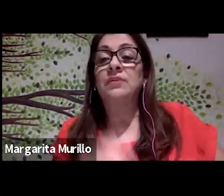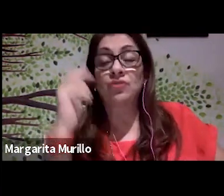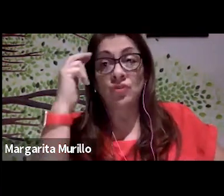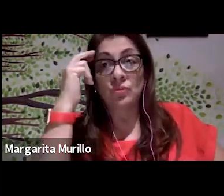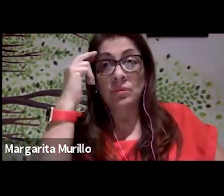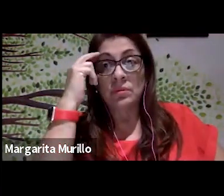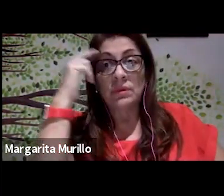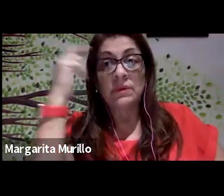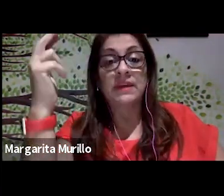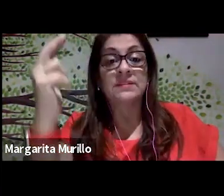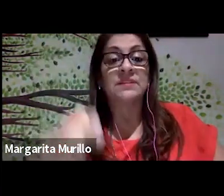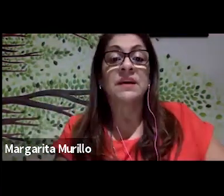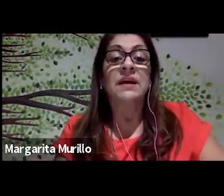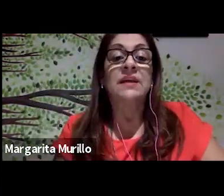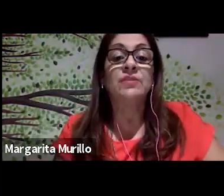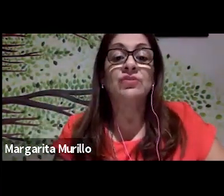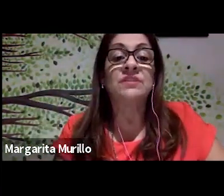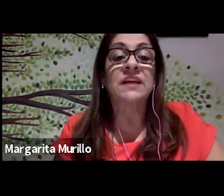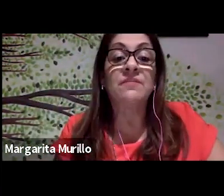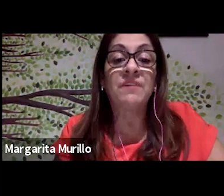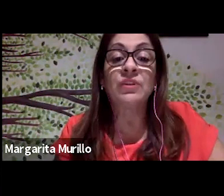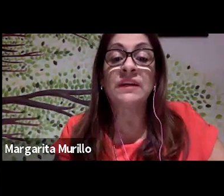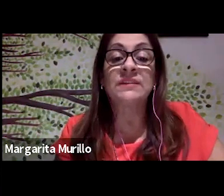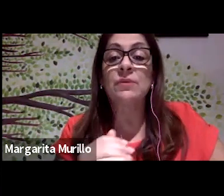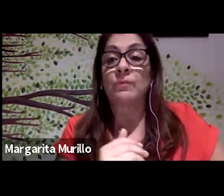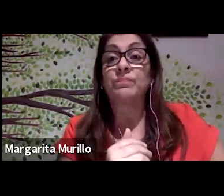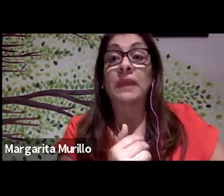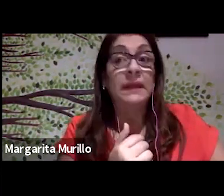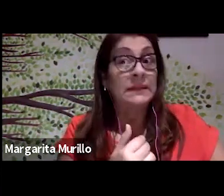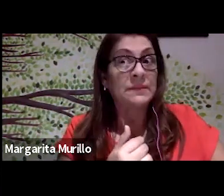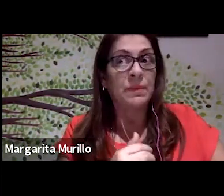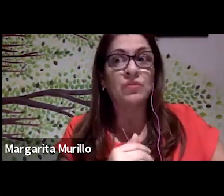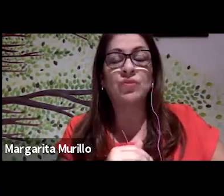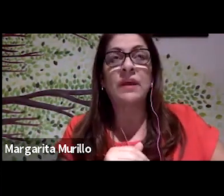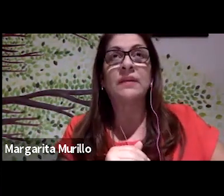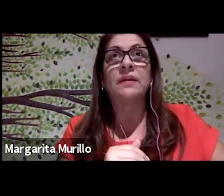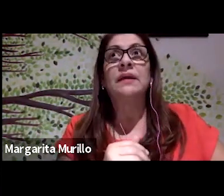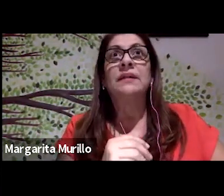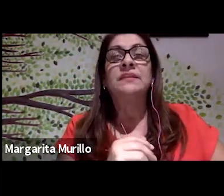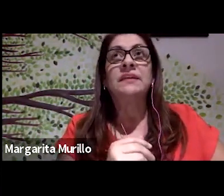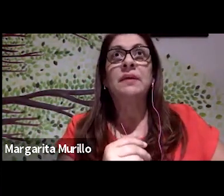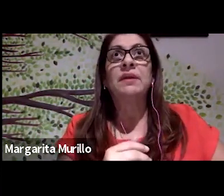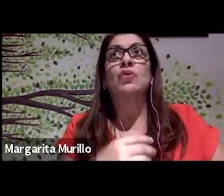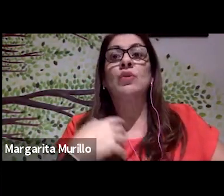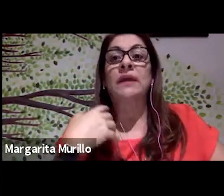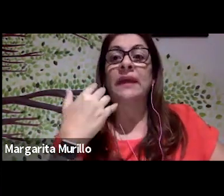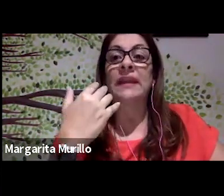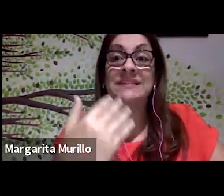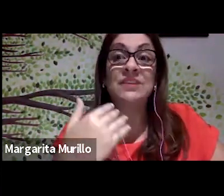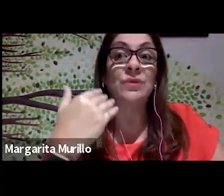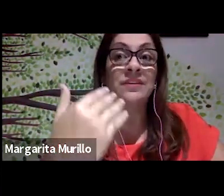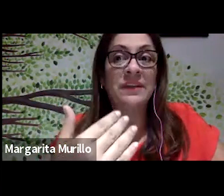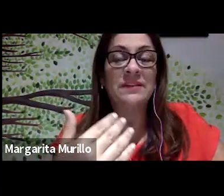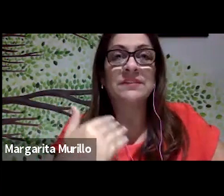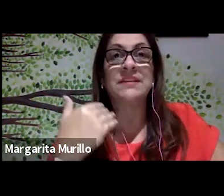estos Son creencias Y entonces el efecto negativo en el desempeño escolar tiene que ver con que